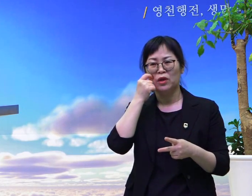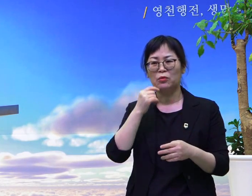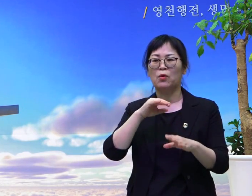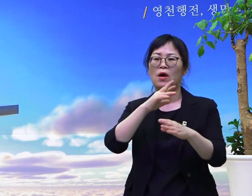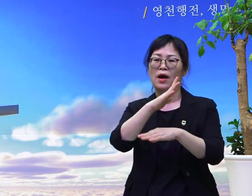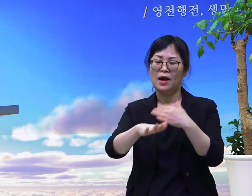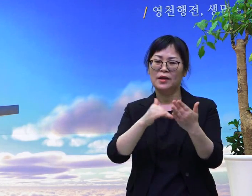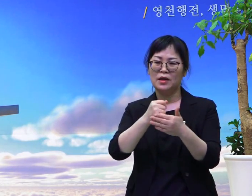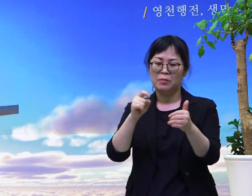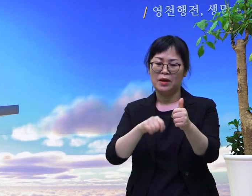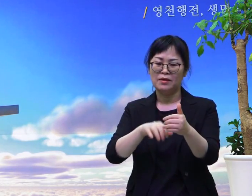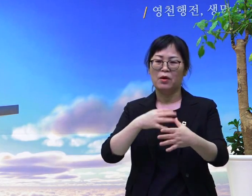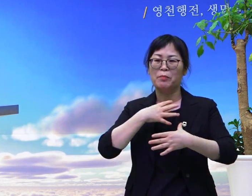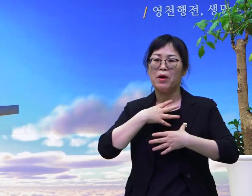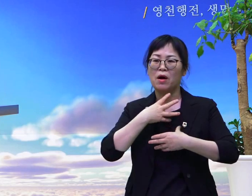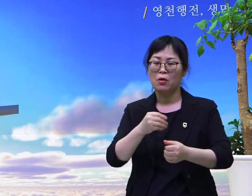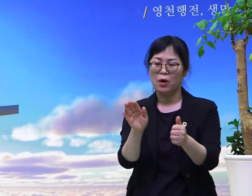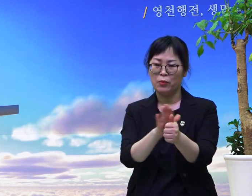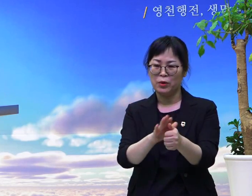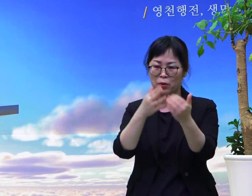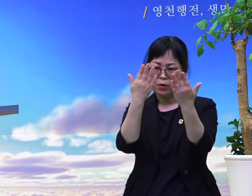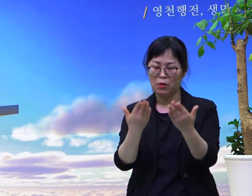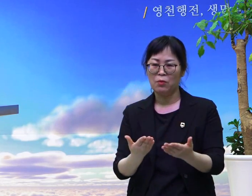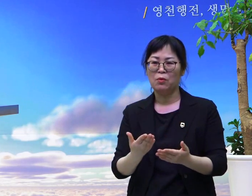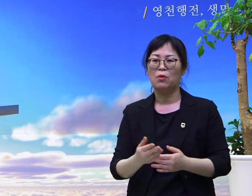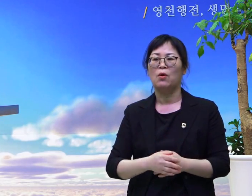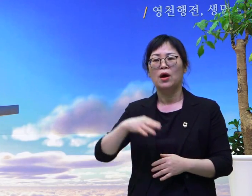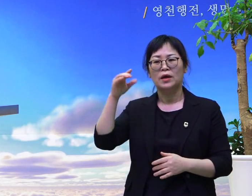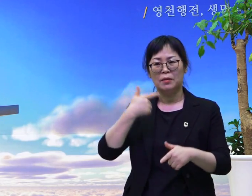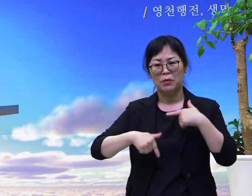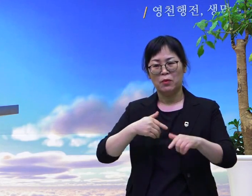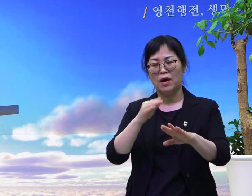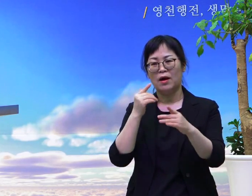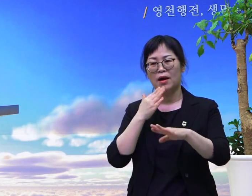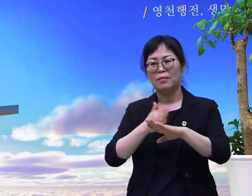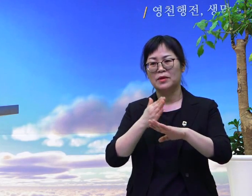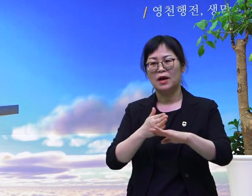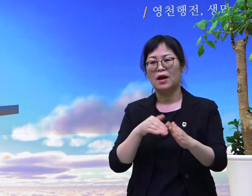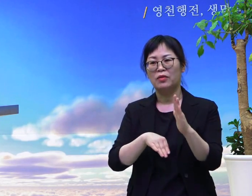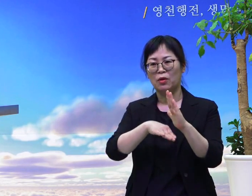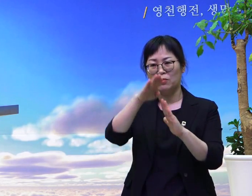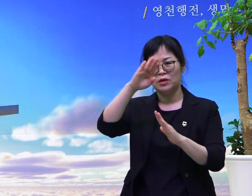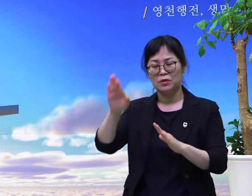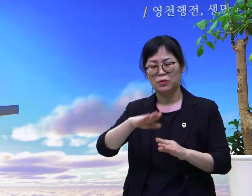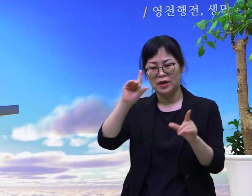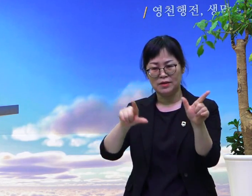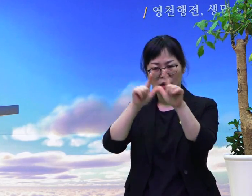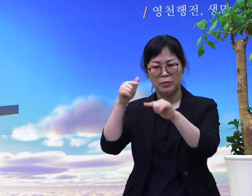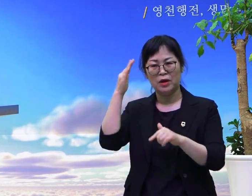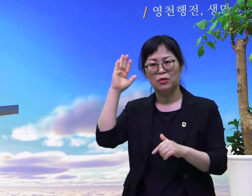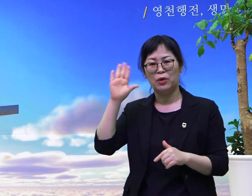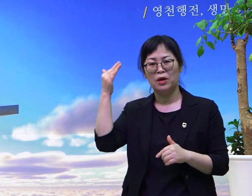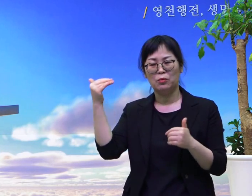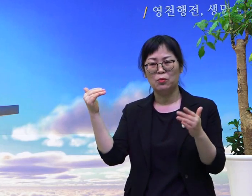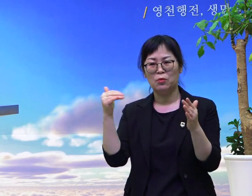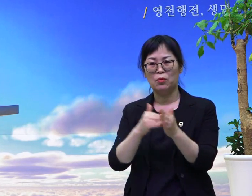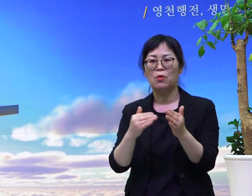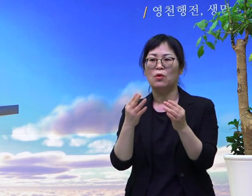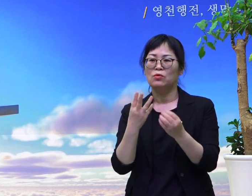평안을 누리며 기쁨과 감사가 넘치는 우리들의 삶이 되도록 축복하여